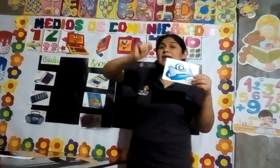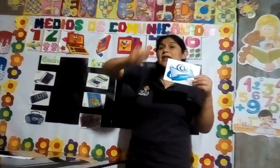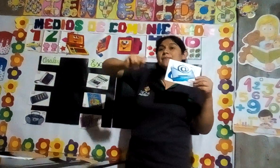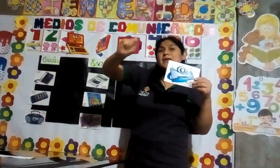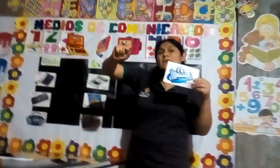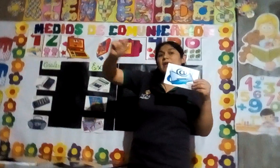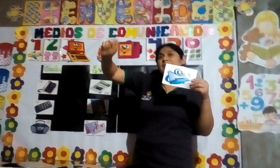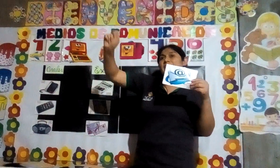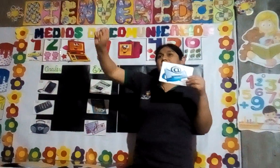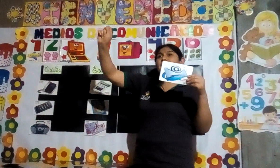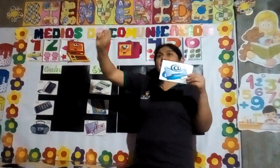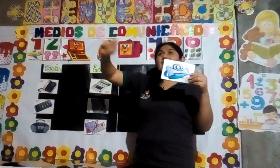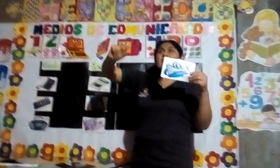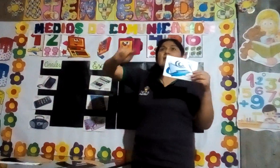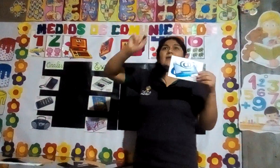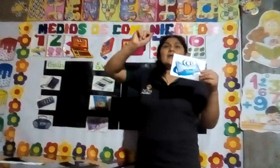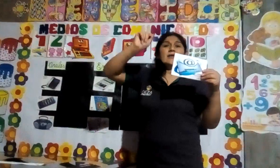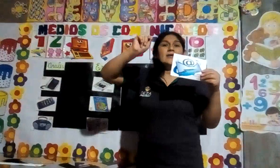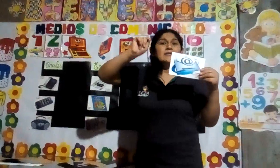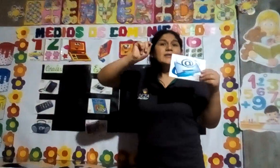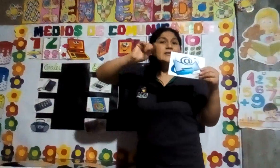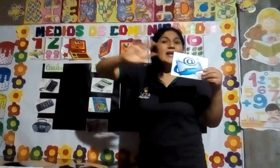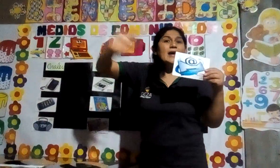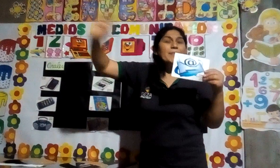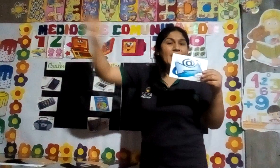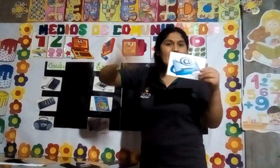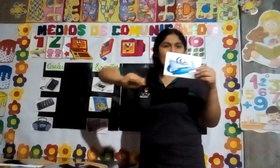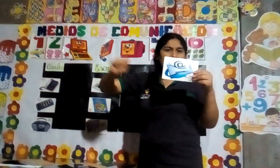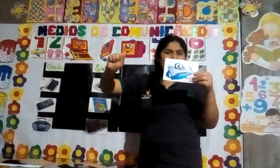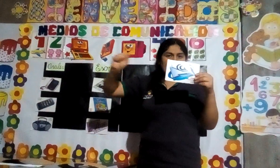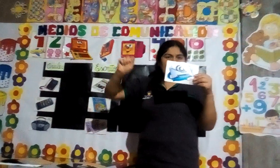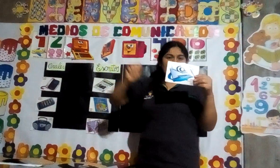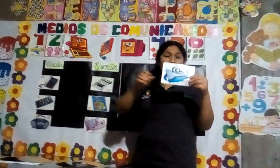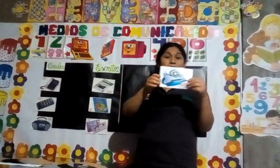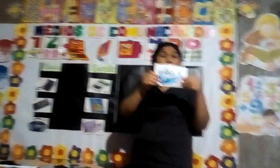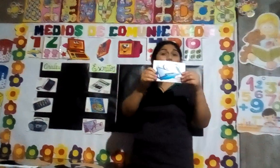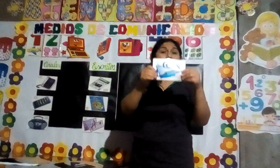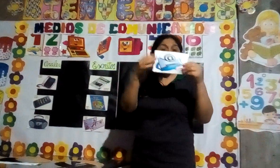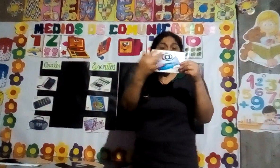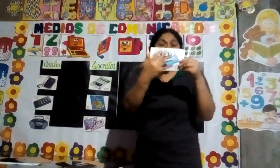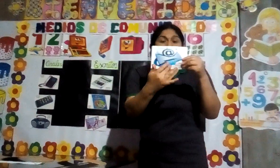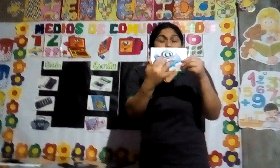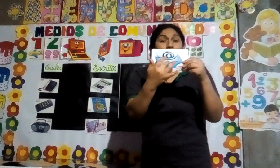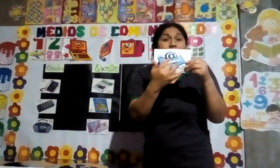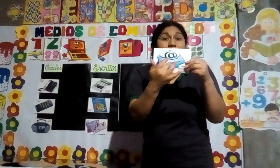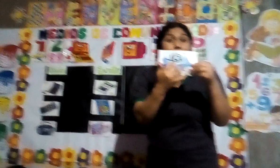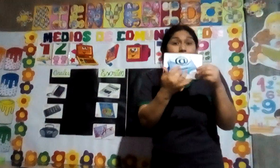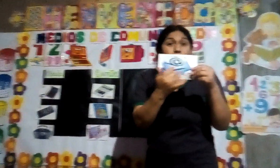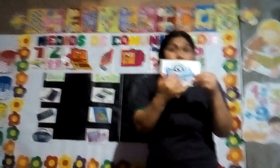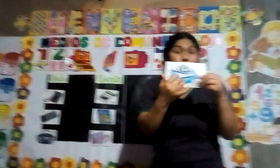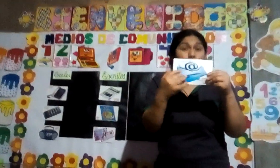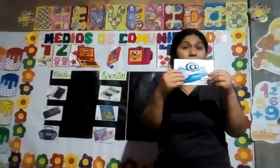le envío la tarea de Gabriel. ¿Ya? Y yo, con este medio de